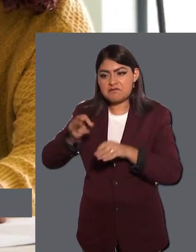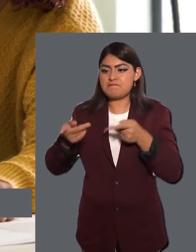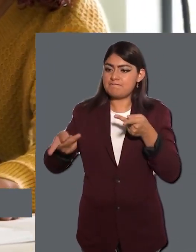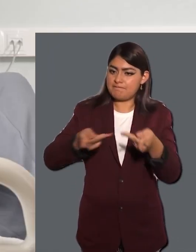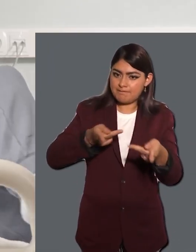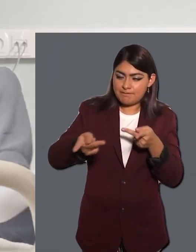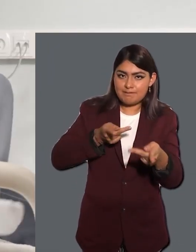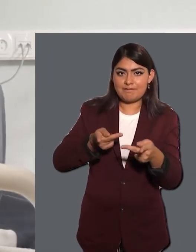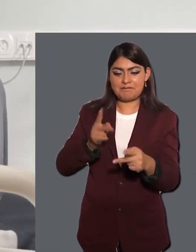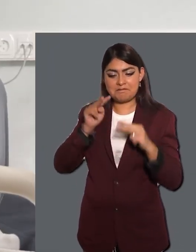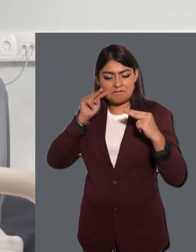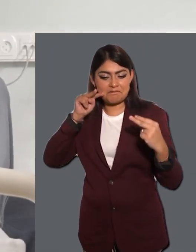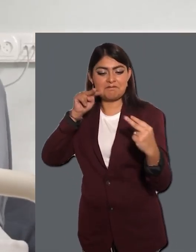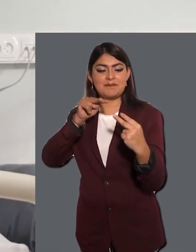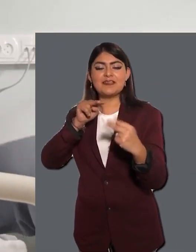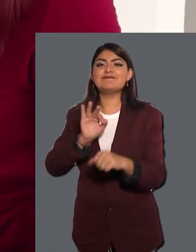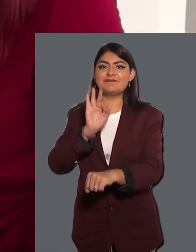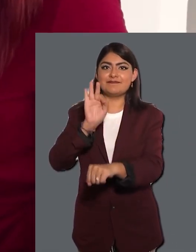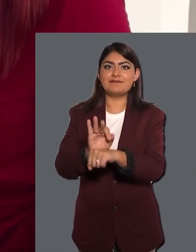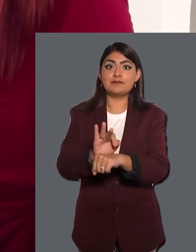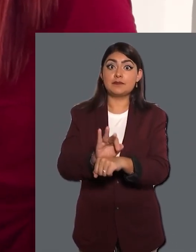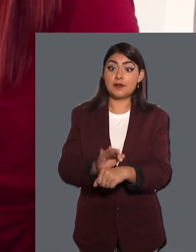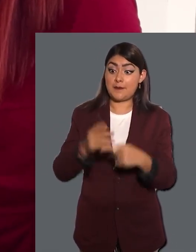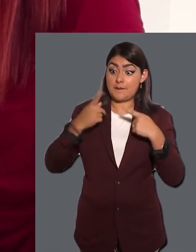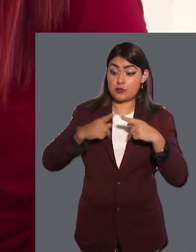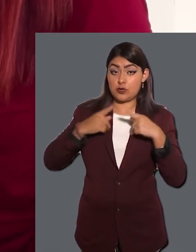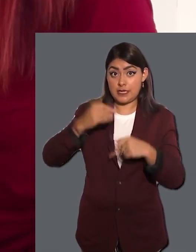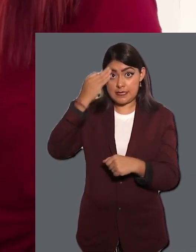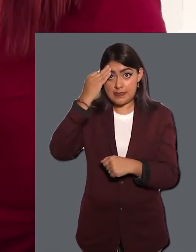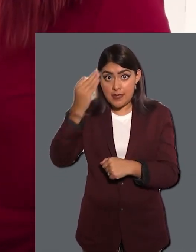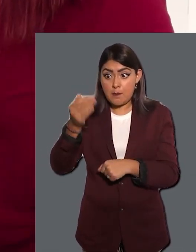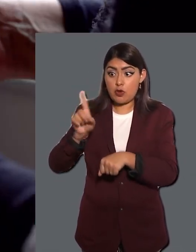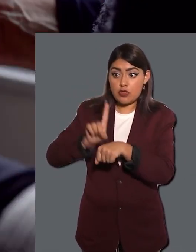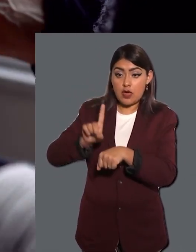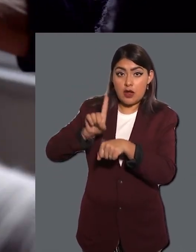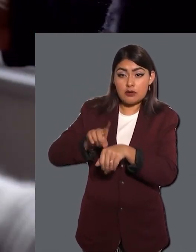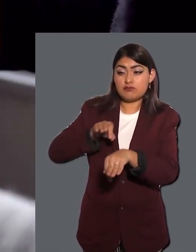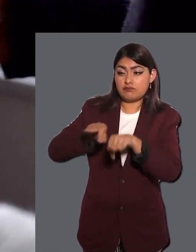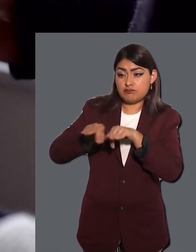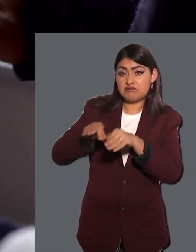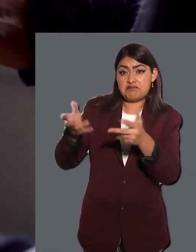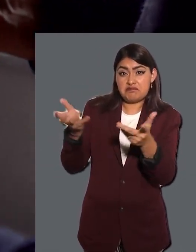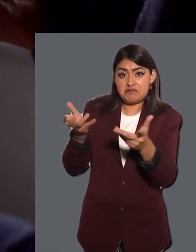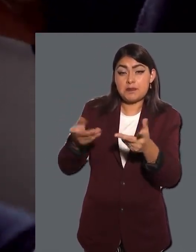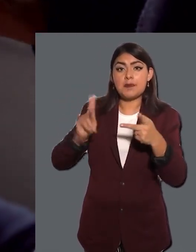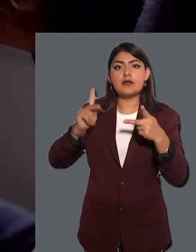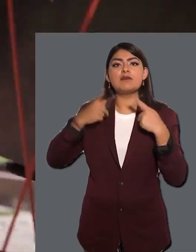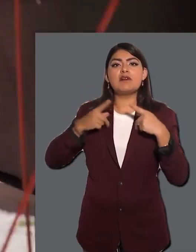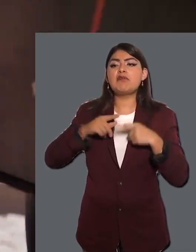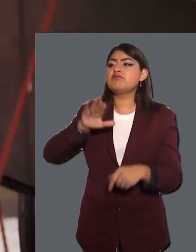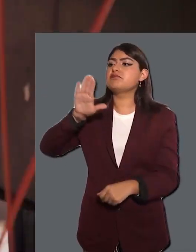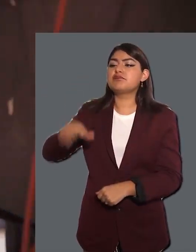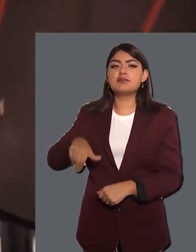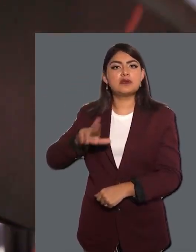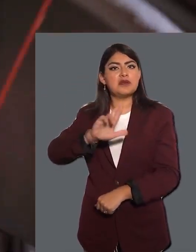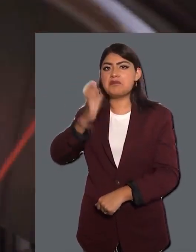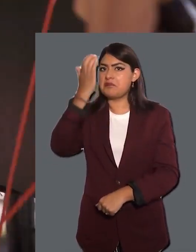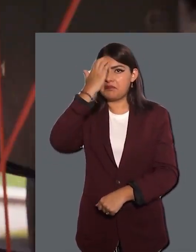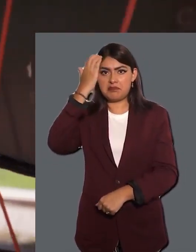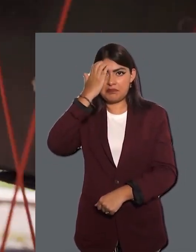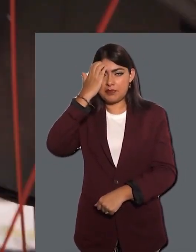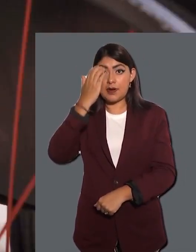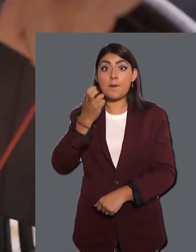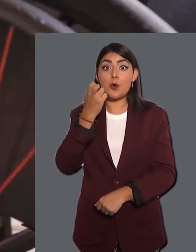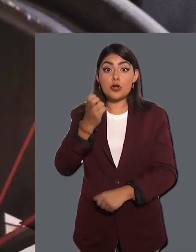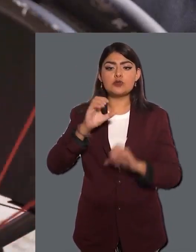que preparan, en las miradas que protegen y en el tiempo que muchas personas dedican casi siempre sin reconocimiento. Por eso, el cuidado